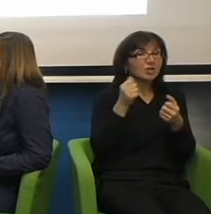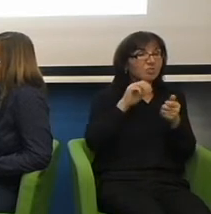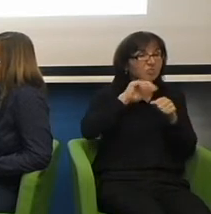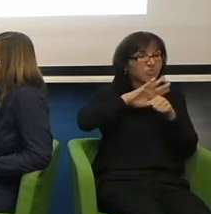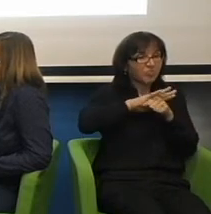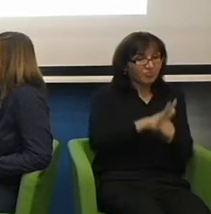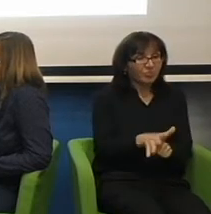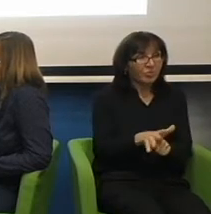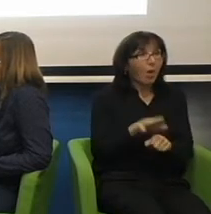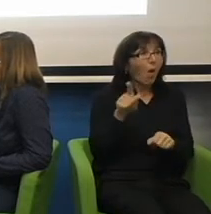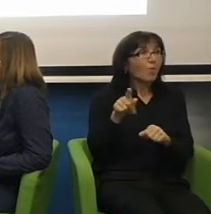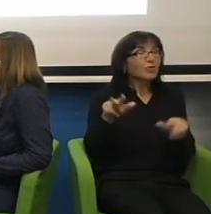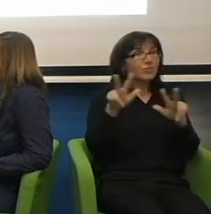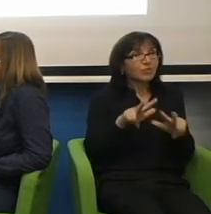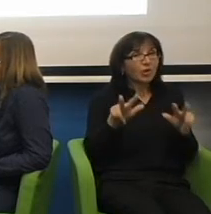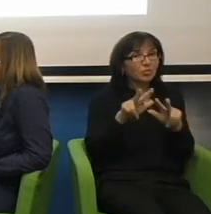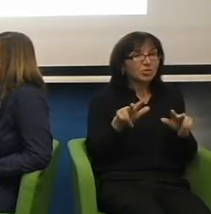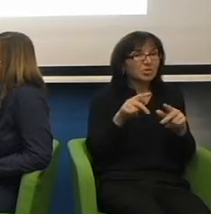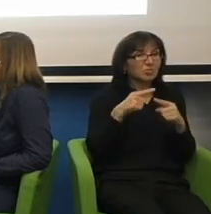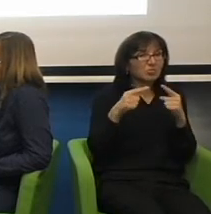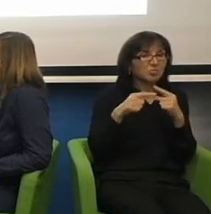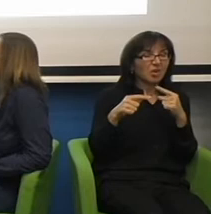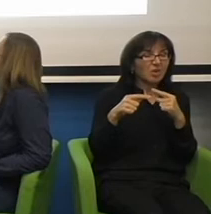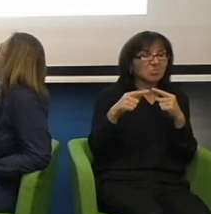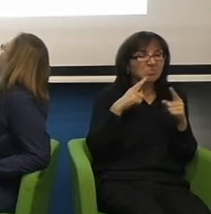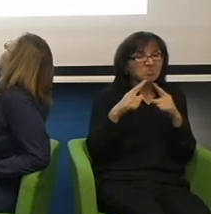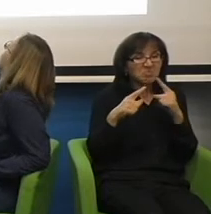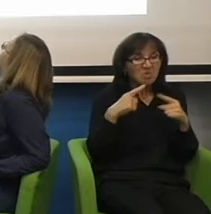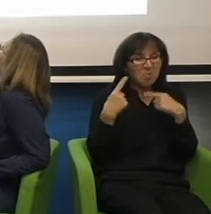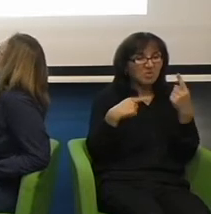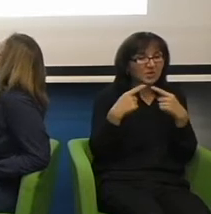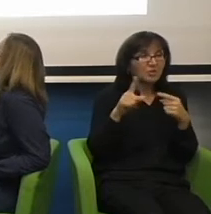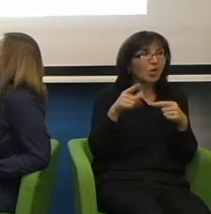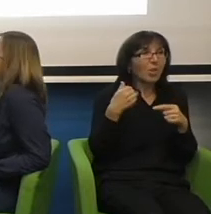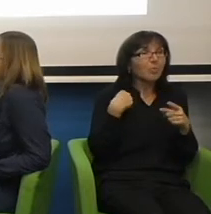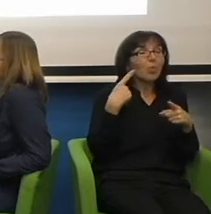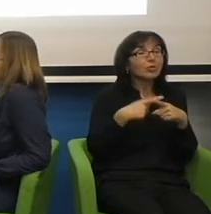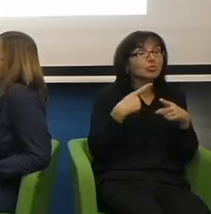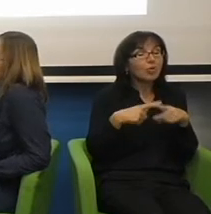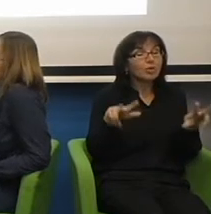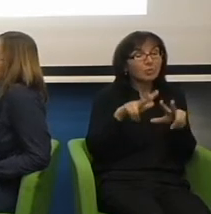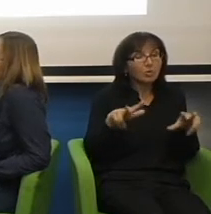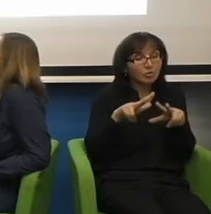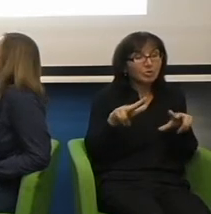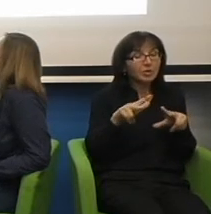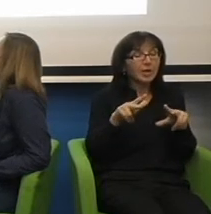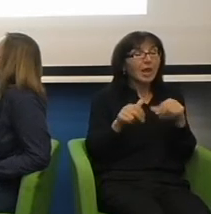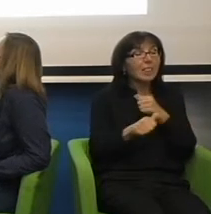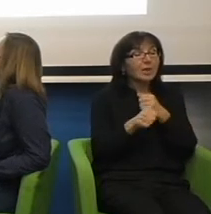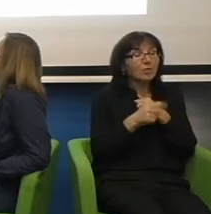w rodzinie to trochę komentowali, że to jest nieprawda, że ona była bardziej członkiem rodziny. Na dowód pokazali nam to